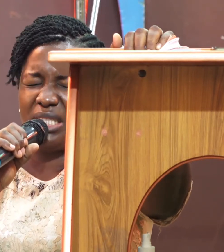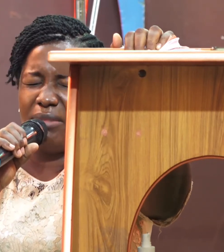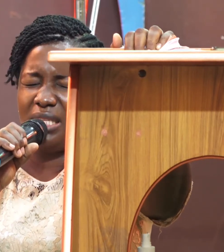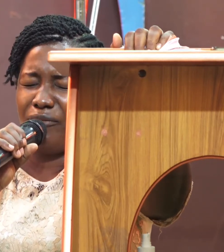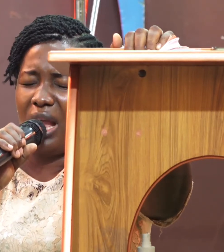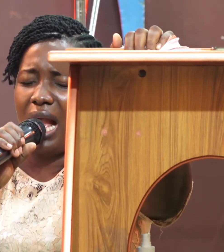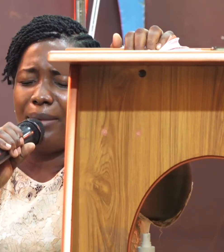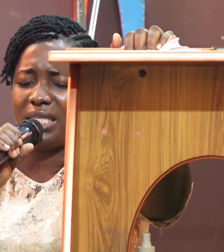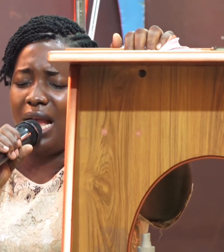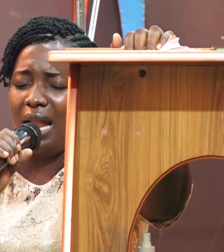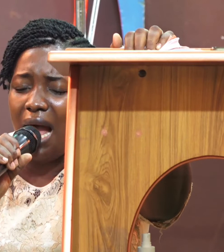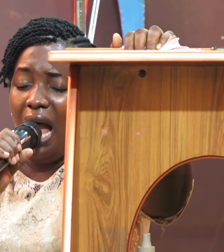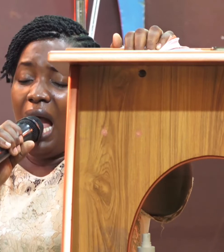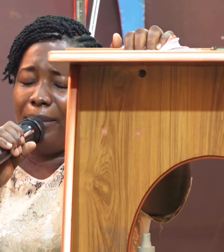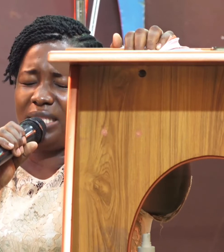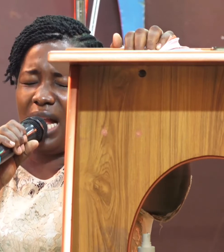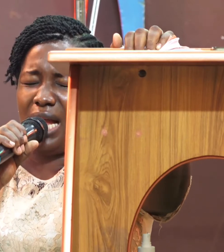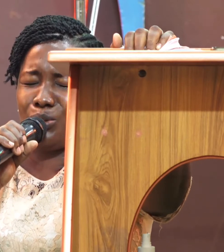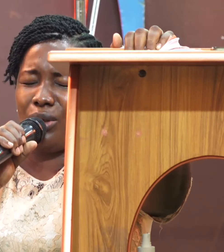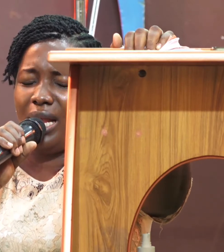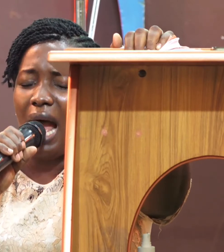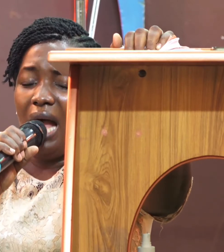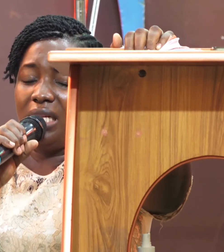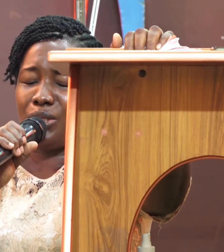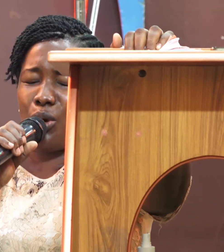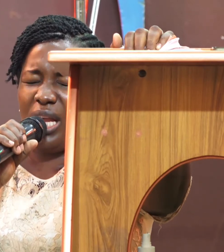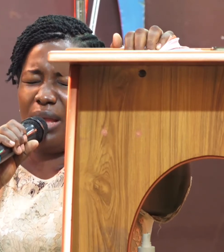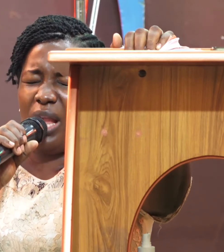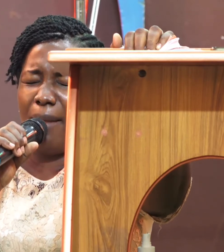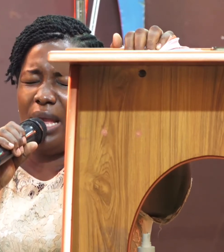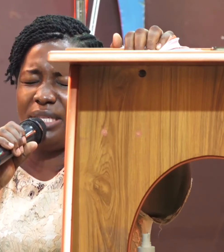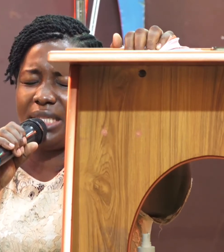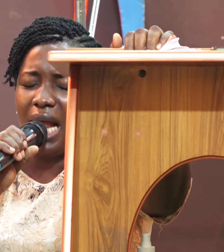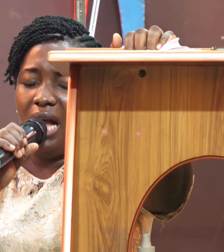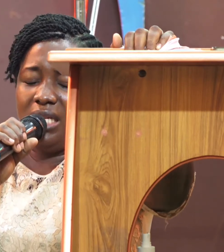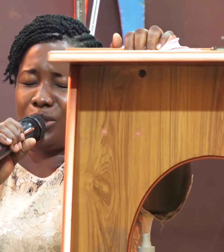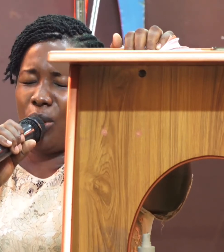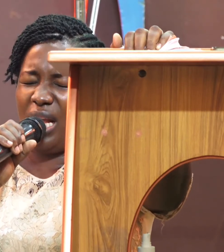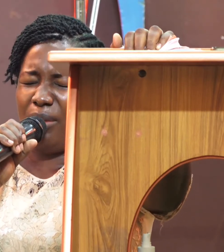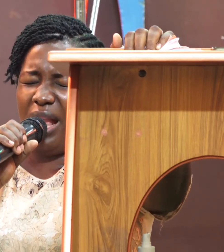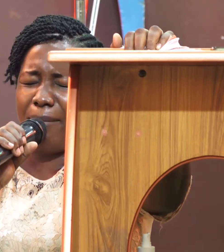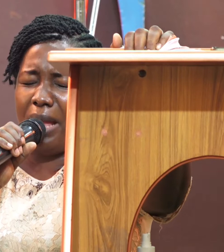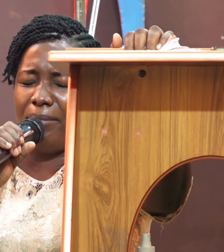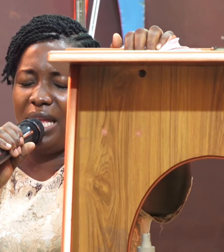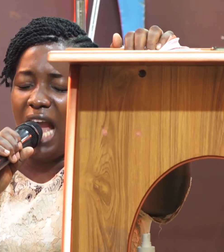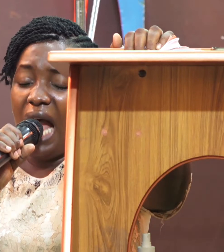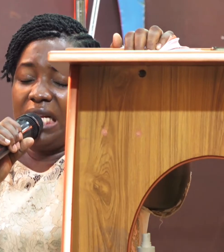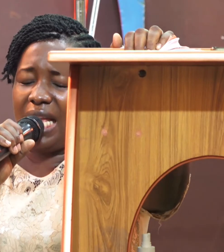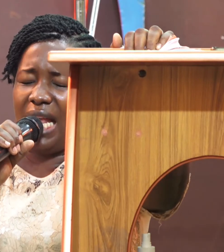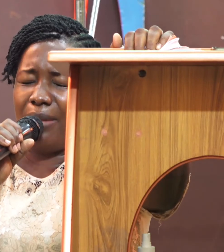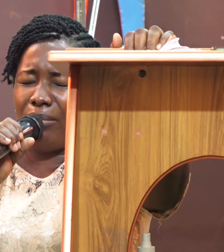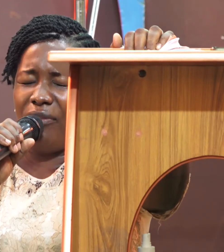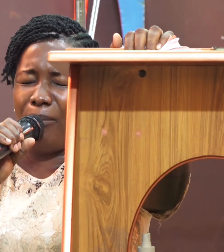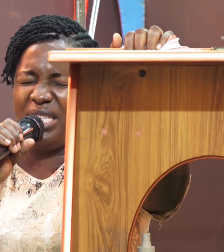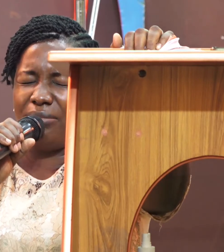longosa emitima gyaffe ag'abakyala abakyala twogera ne twogera ebigambo ebisala ne twogera ebigambo ebimenya